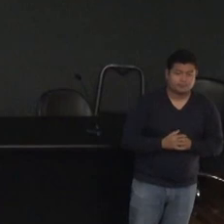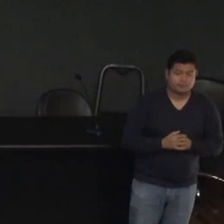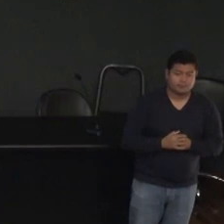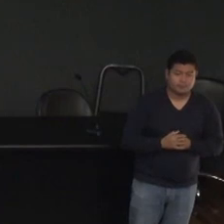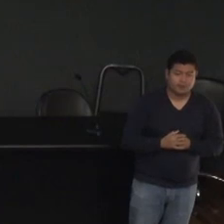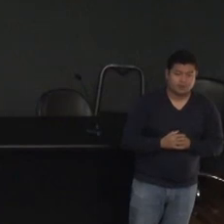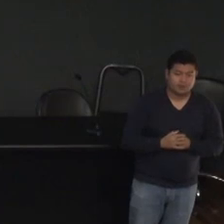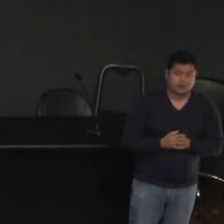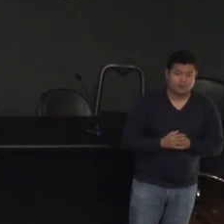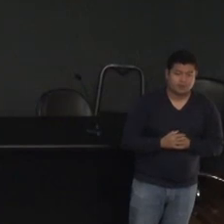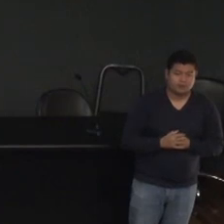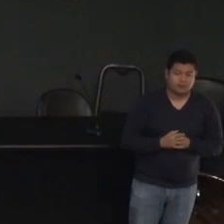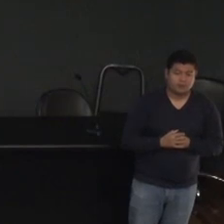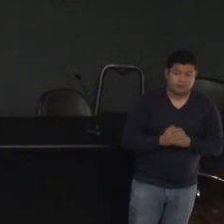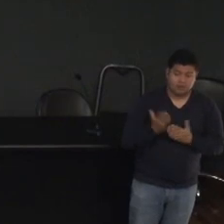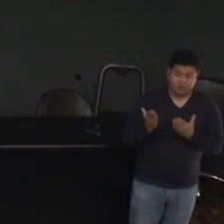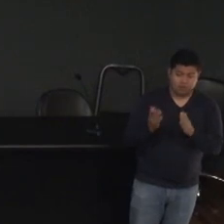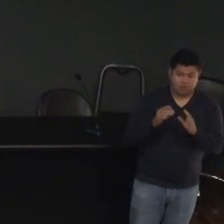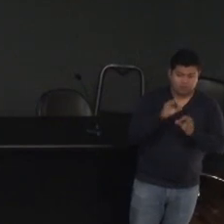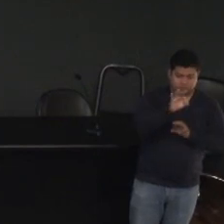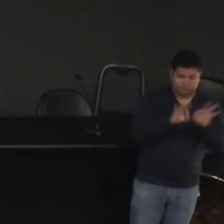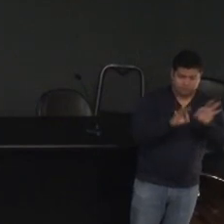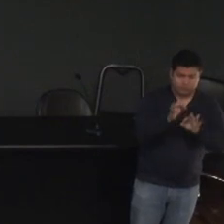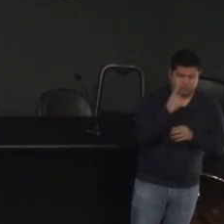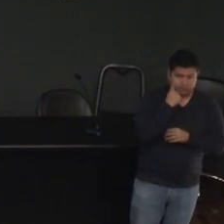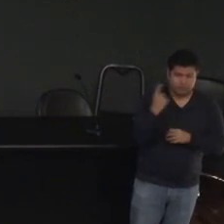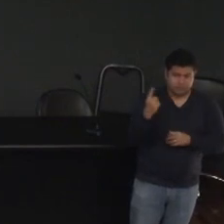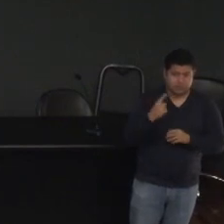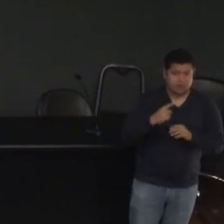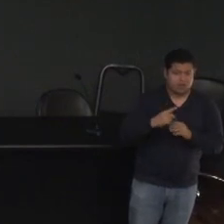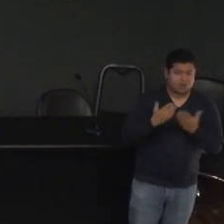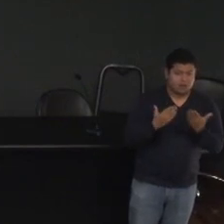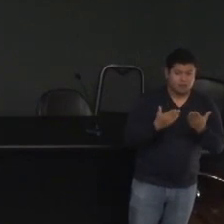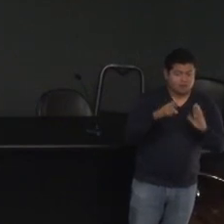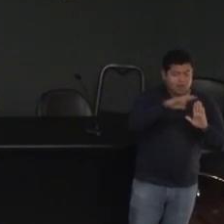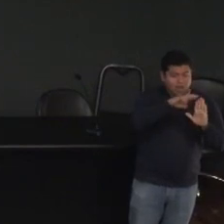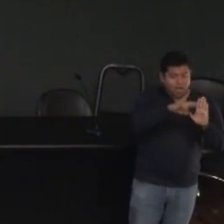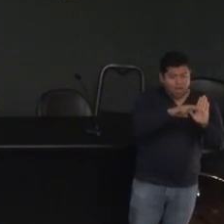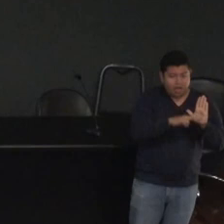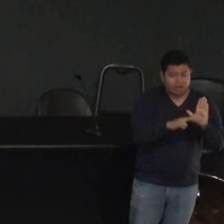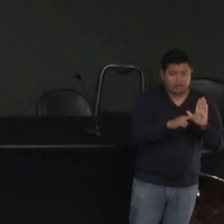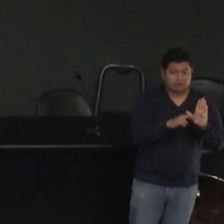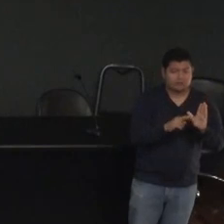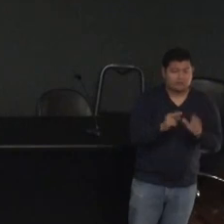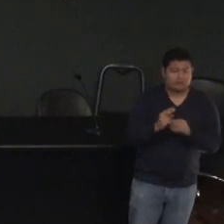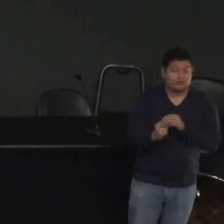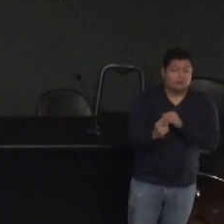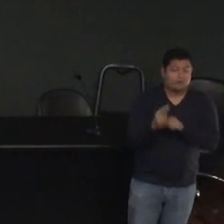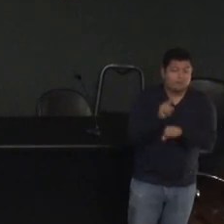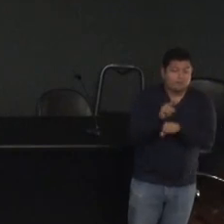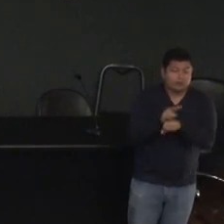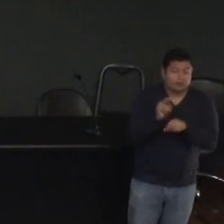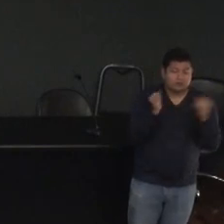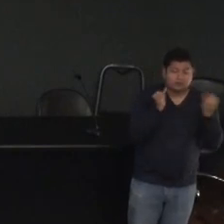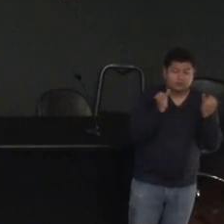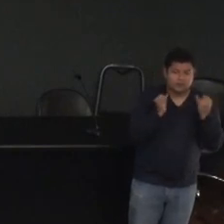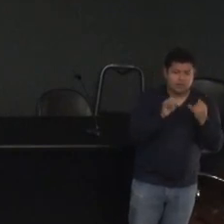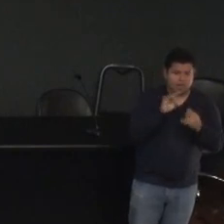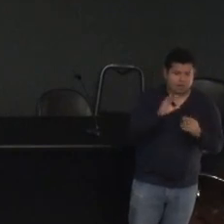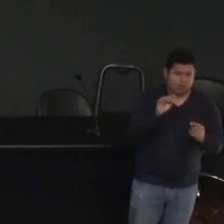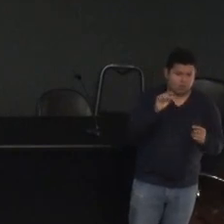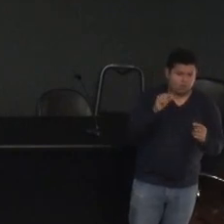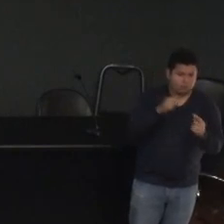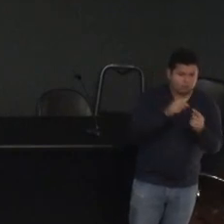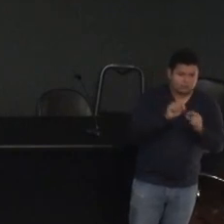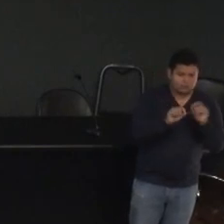aqui ó quando você elabora isso aqui ó essas políticas de proteção de dados a política de proteção de dados não é só a política de privacidade a política